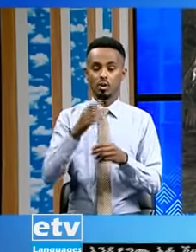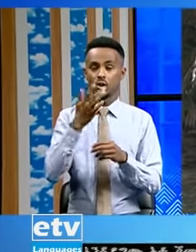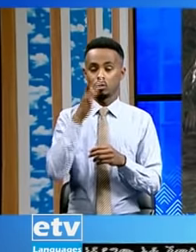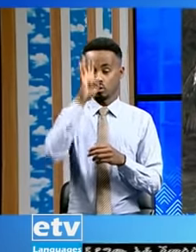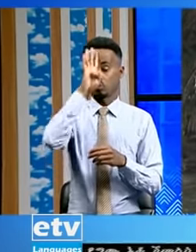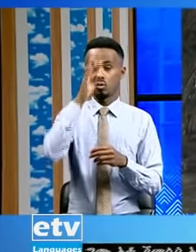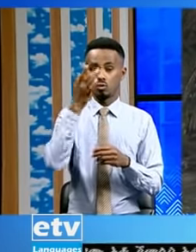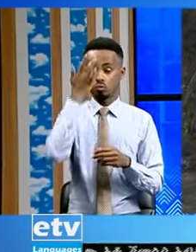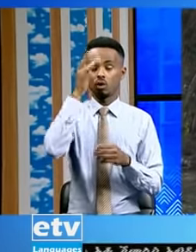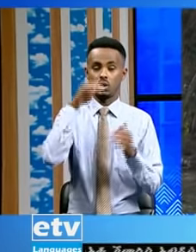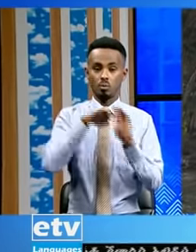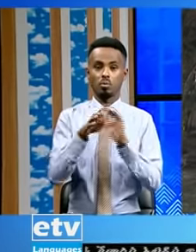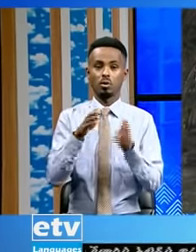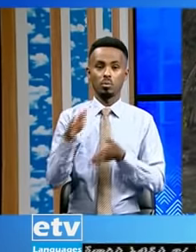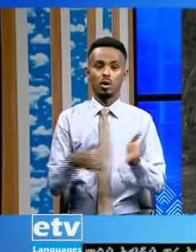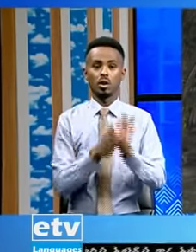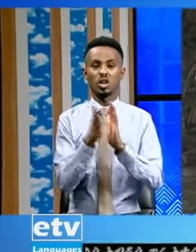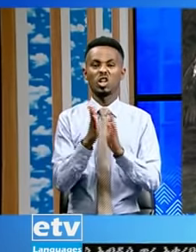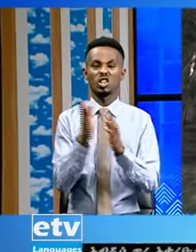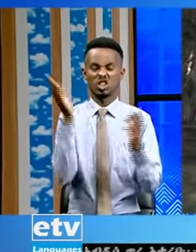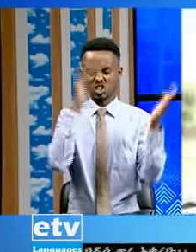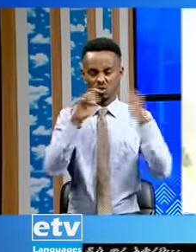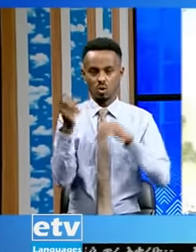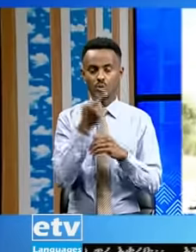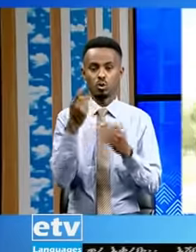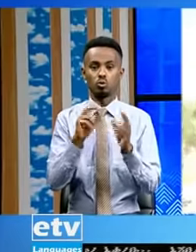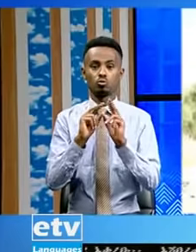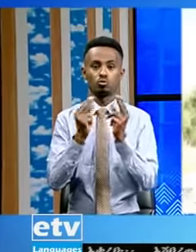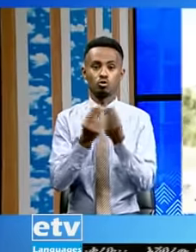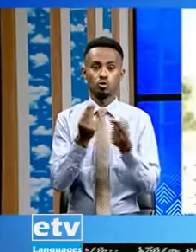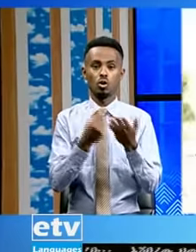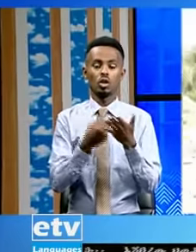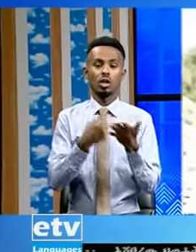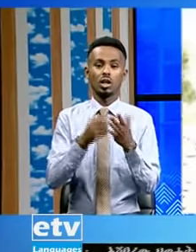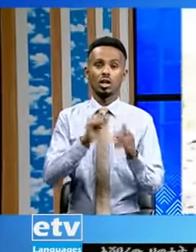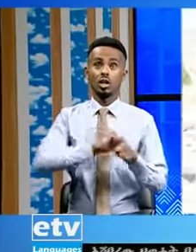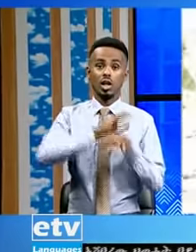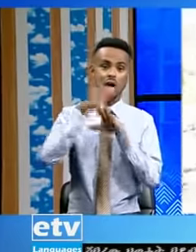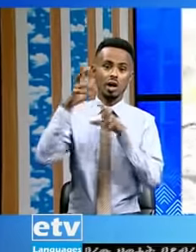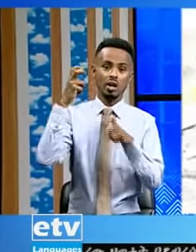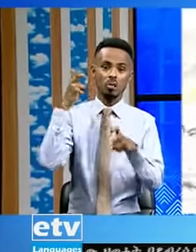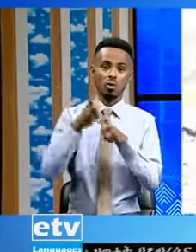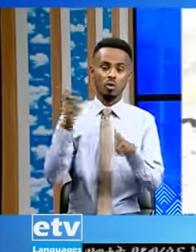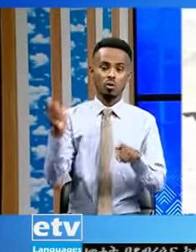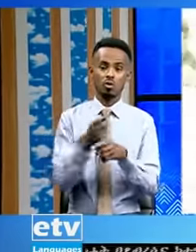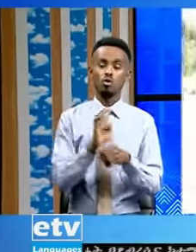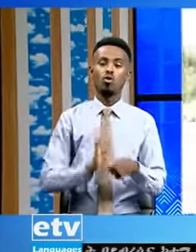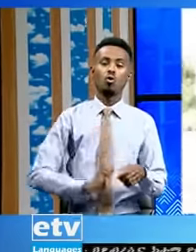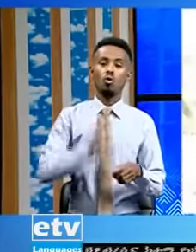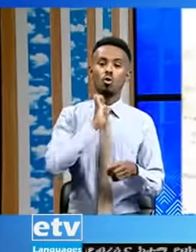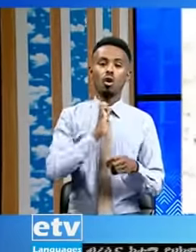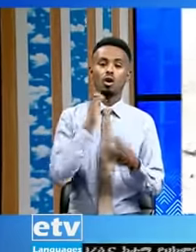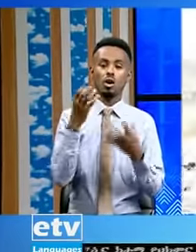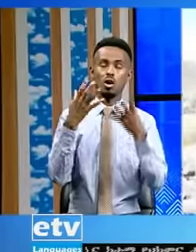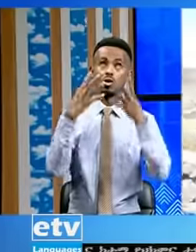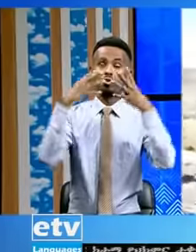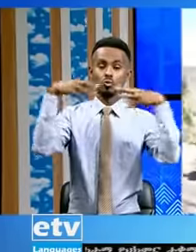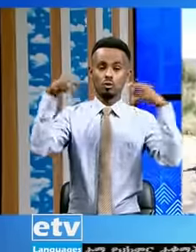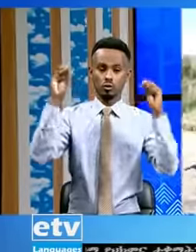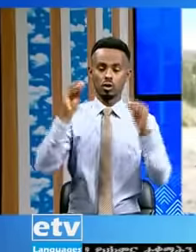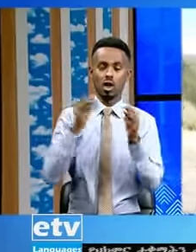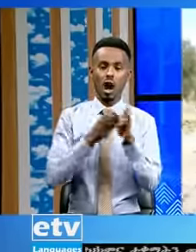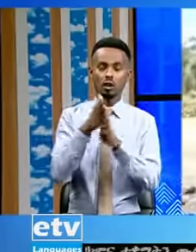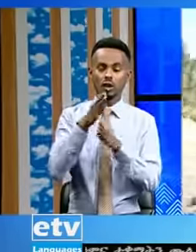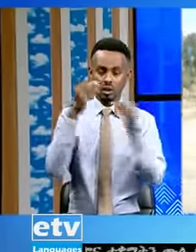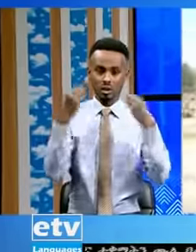ብሎ የገባበት ጎዳና የሾህ መንገድ የሆነበት ይህ የሽብር ቡድን ርዝራዥ እንደ ተራራ የገዘፈ የመሰለው ትዕቢቱ እንደ ጎማ ተንፍሶበት